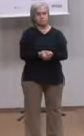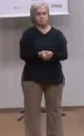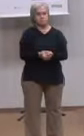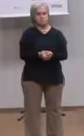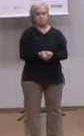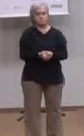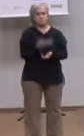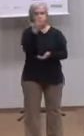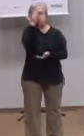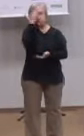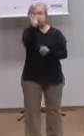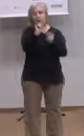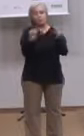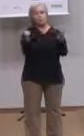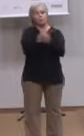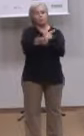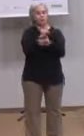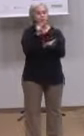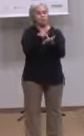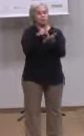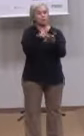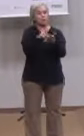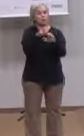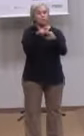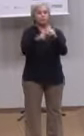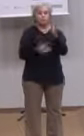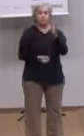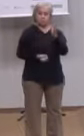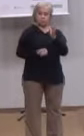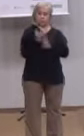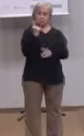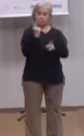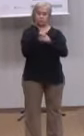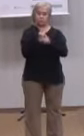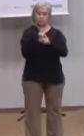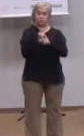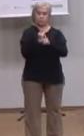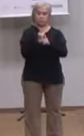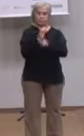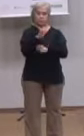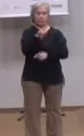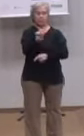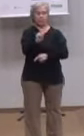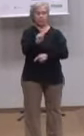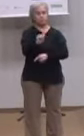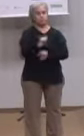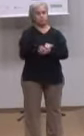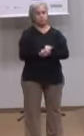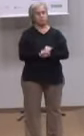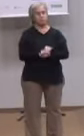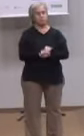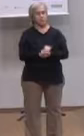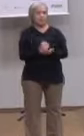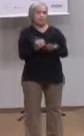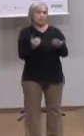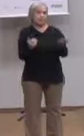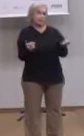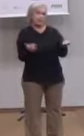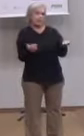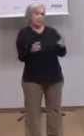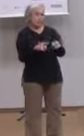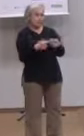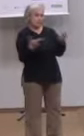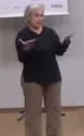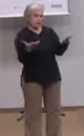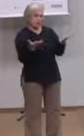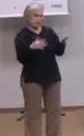sabe a causa específica da esclerose lateral e a tendência a aumentar. Ah, não, mas